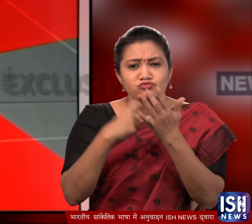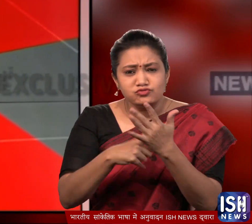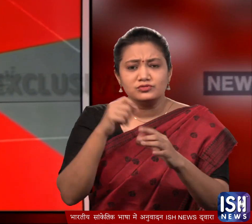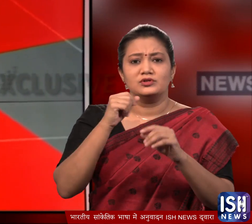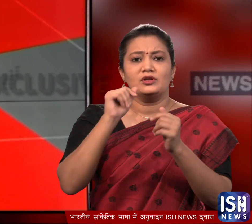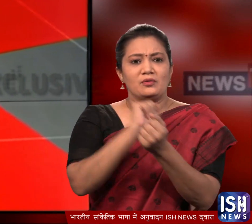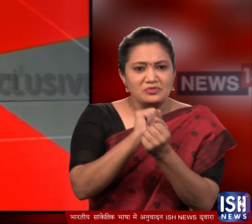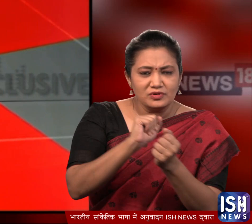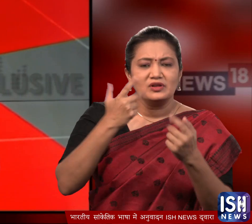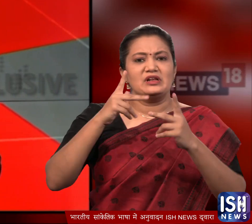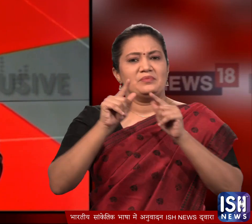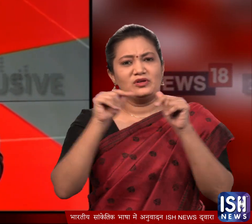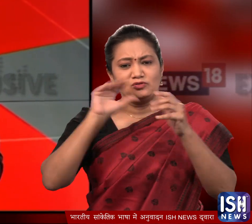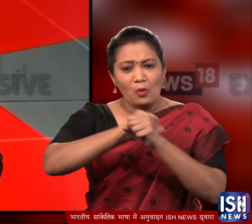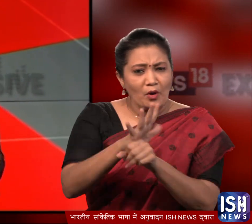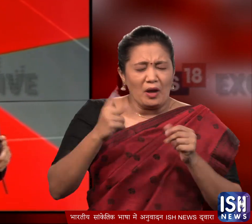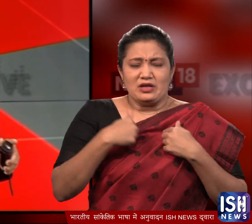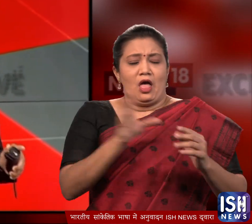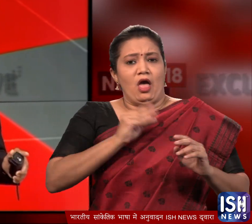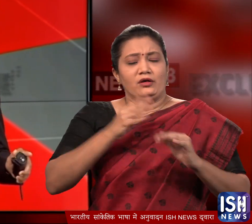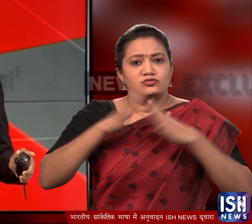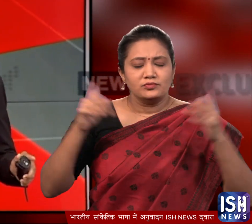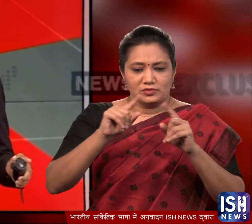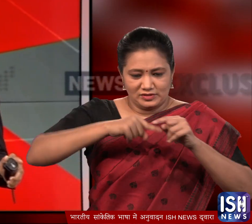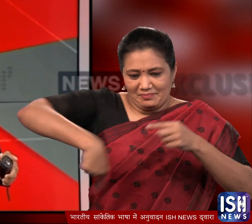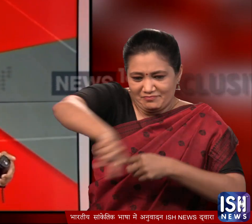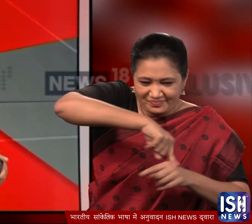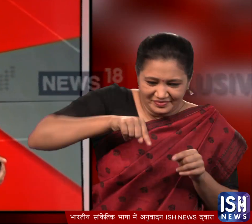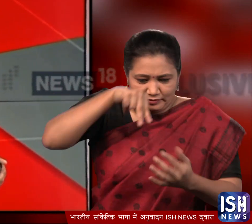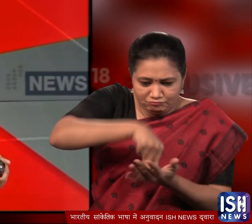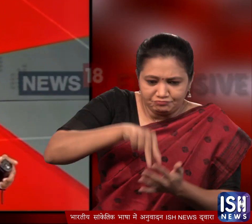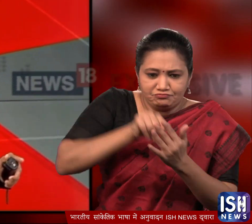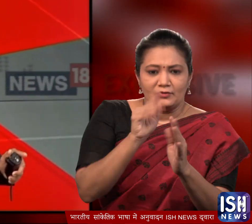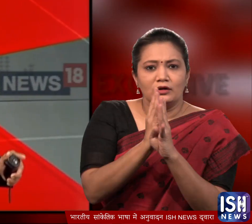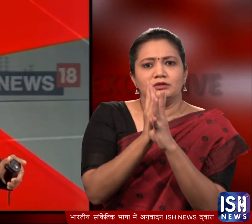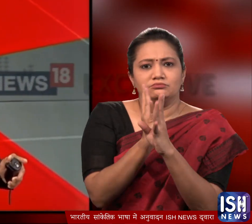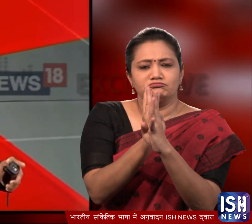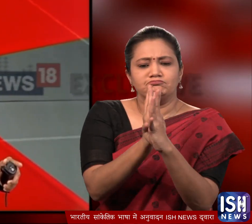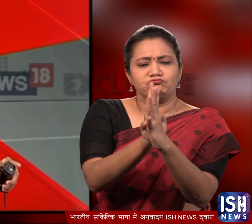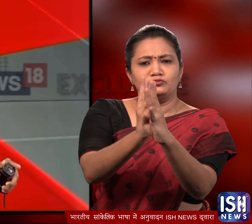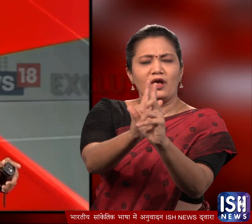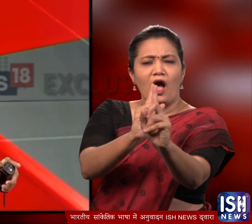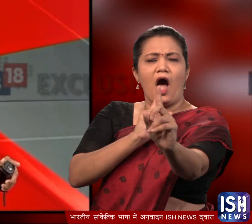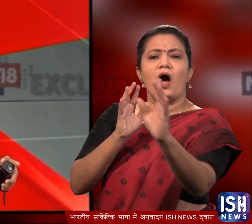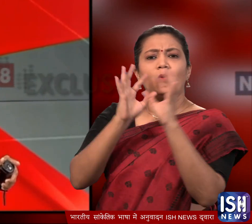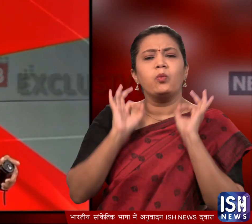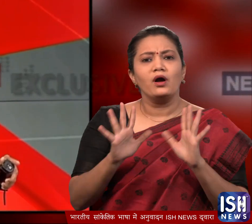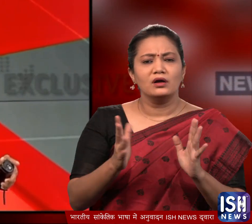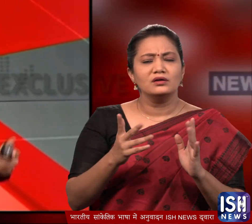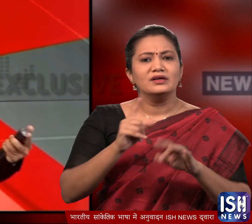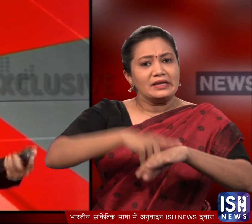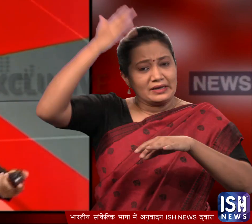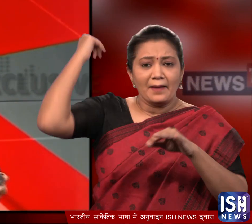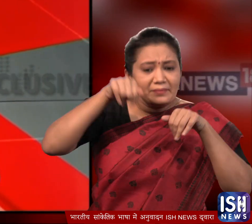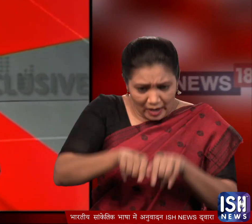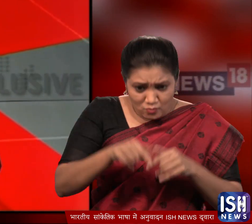कानून और कोरोना दोनों का डर था, इसलिए वहां भी हम लोग गोला बनाकर खड़े रहते थे, अपनी बारी का इंतजार कर लेते थे।